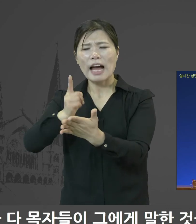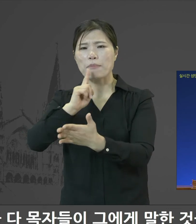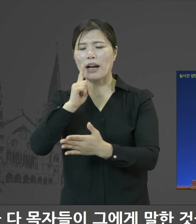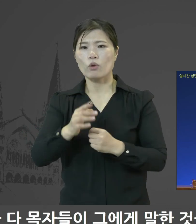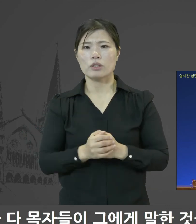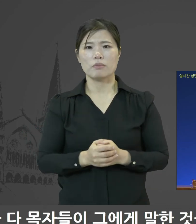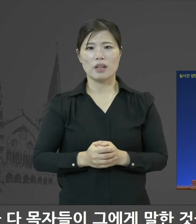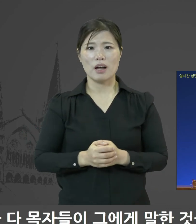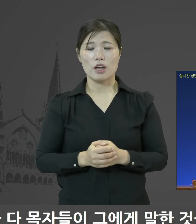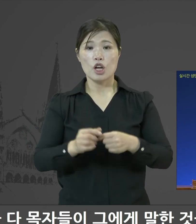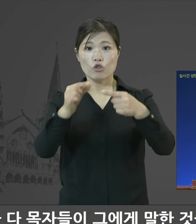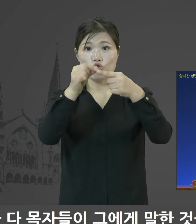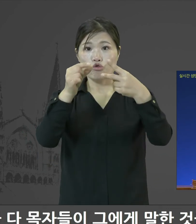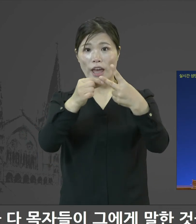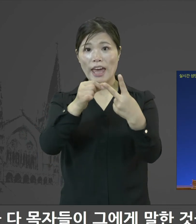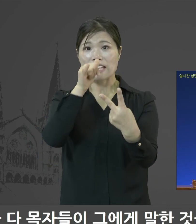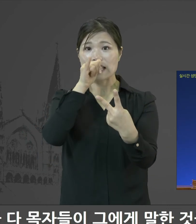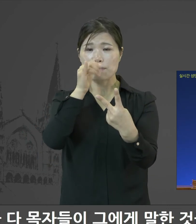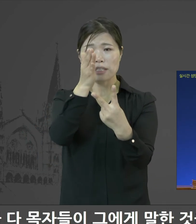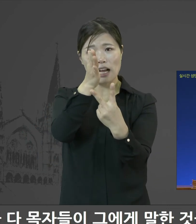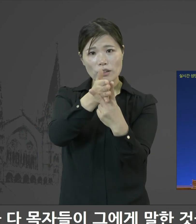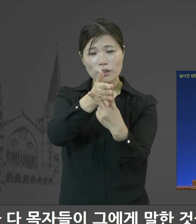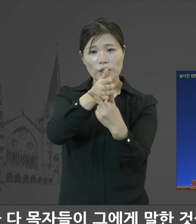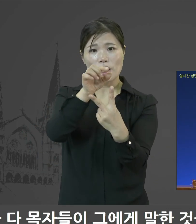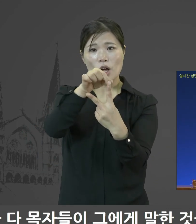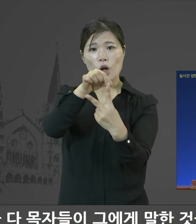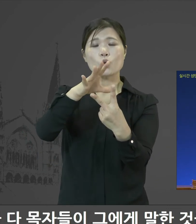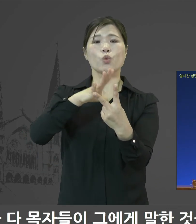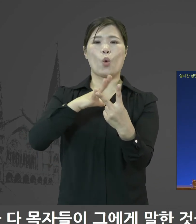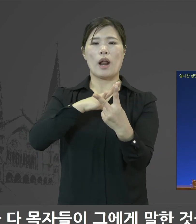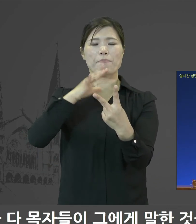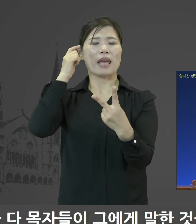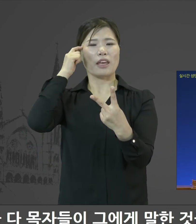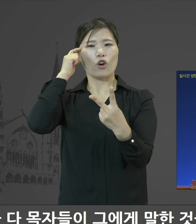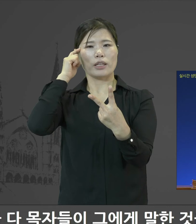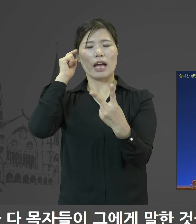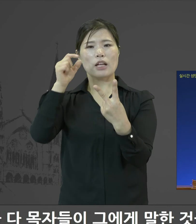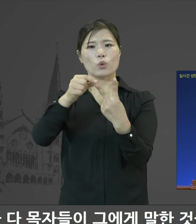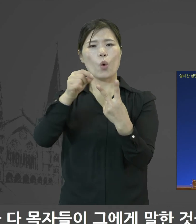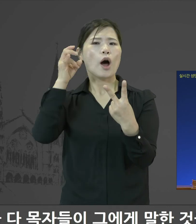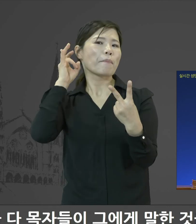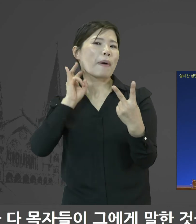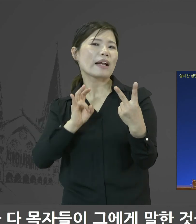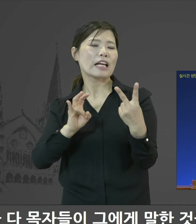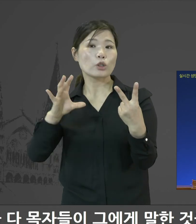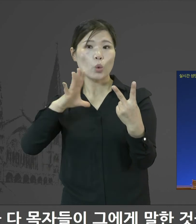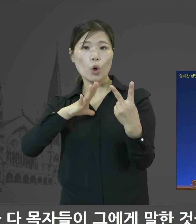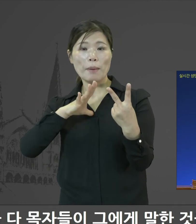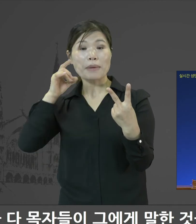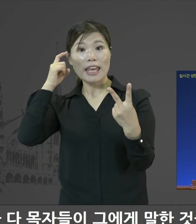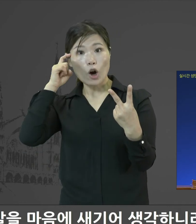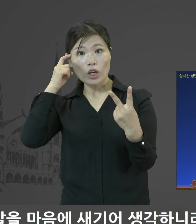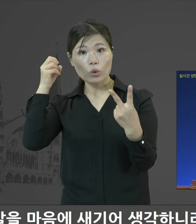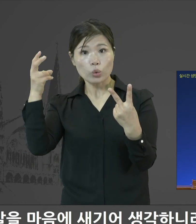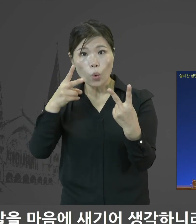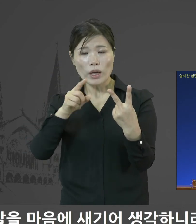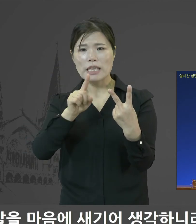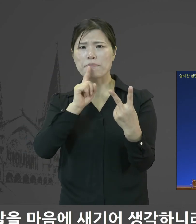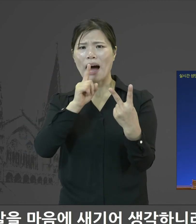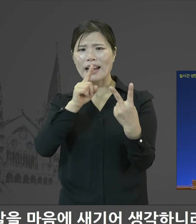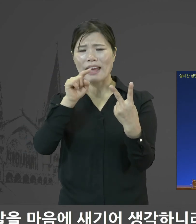첫째는 놀랍게 여기는 거고요. 이 주변 사람들입니다. 그 다음 마리아는 놀랍게 여길 뿐만 아니라 이